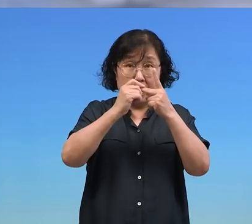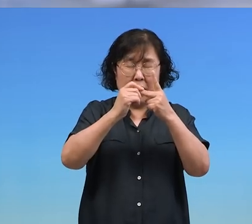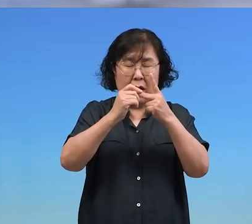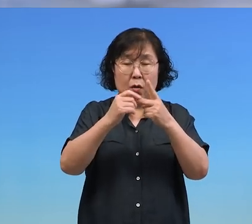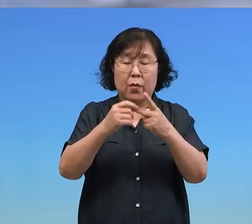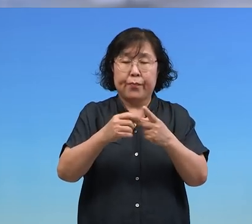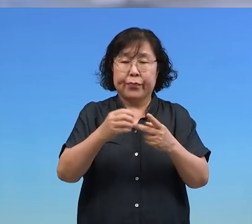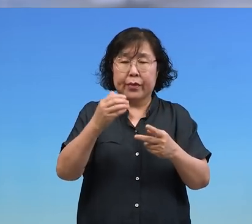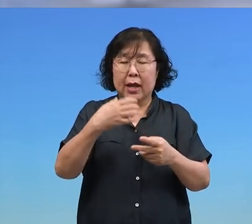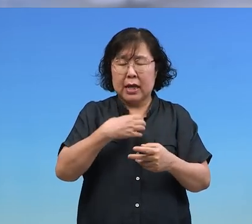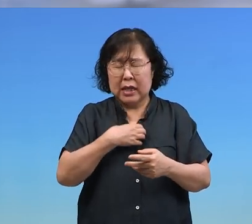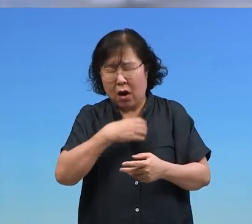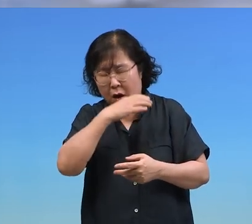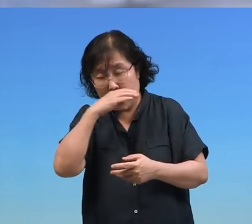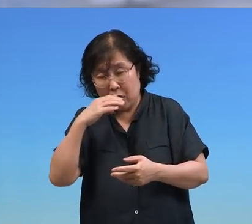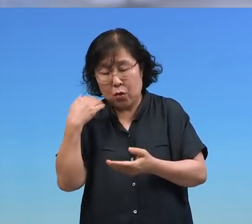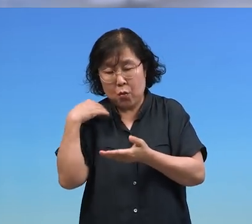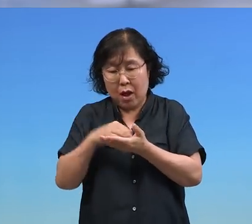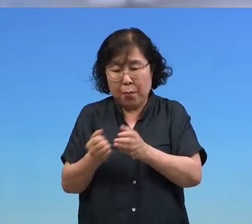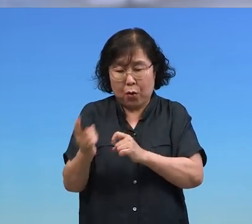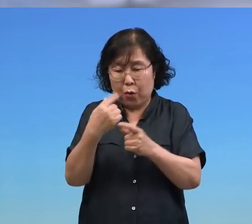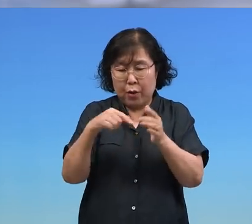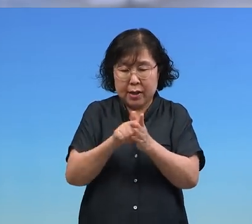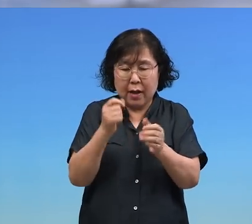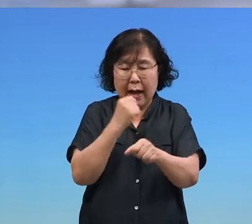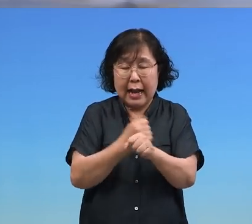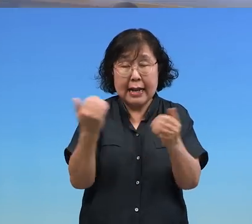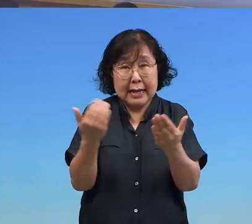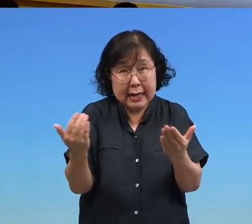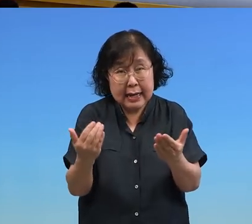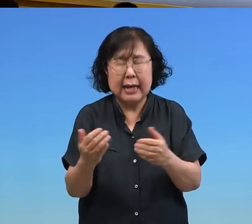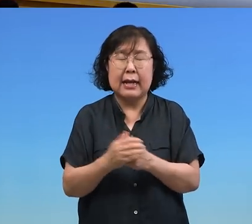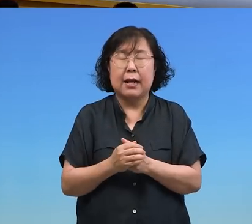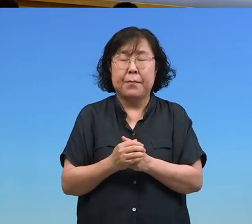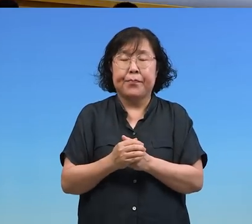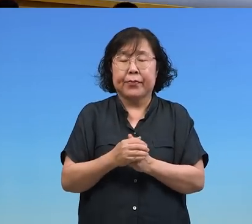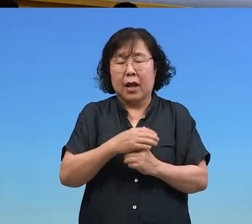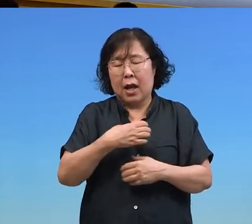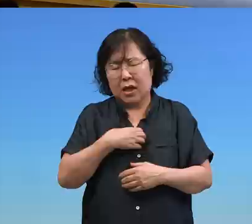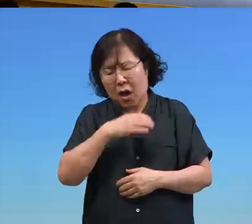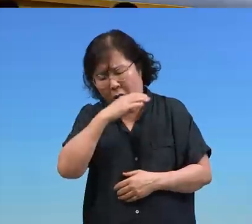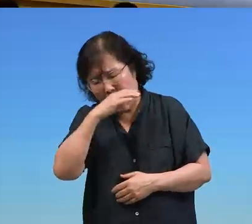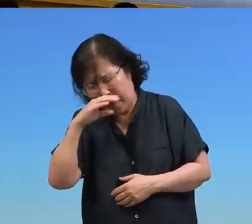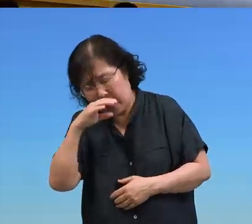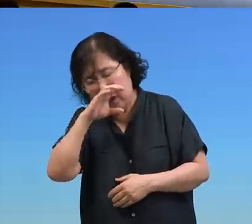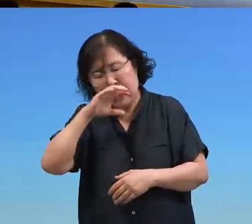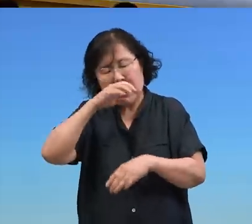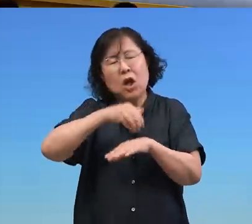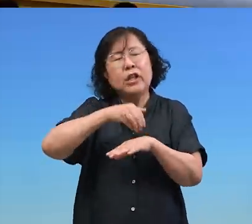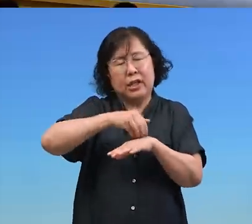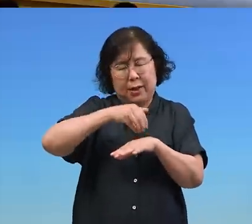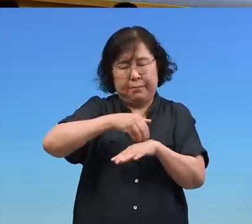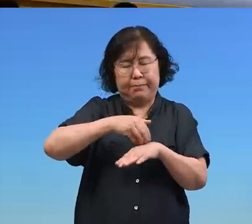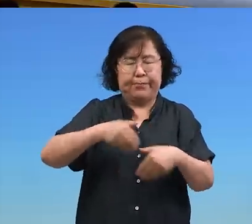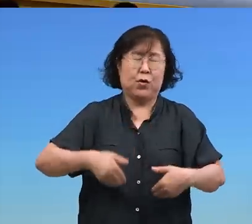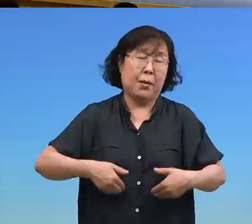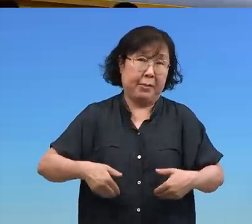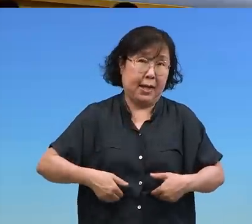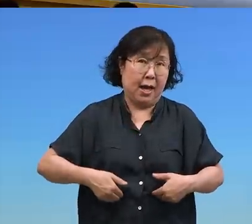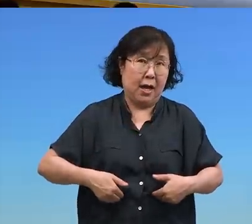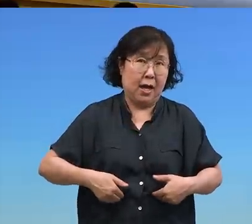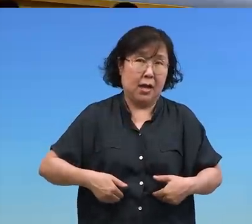경건을 회복하기 위해서 할 것이 하나 더 있는데요 경건을 연습하라는 겁니다 여기서 발상의 전환이 있습니다